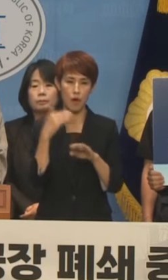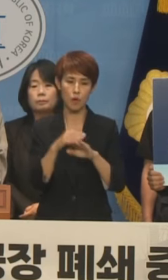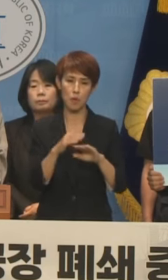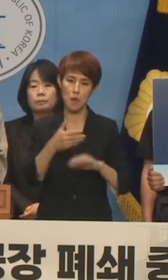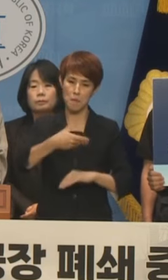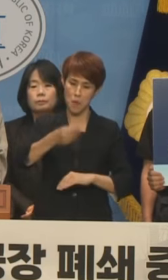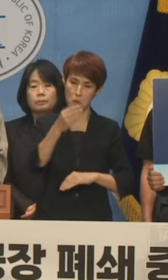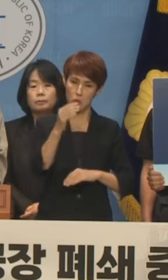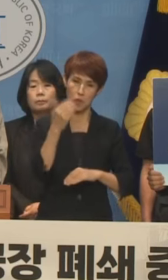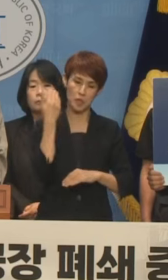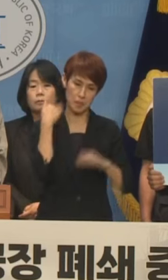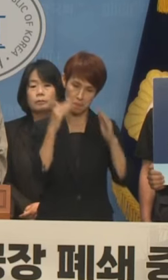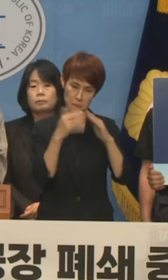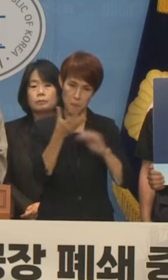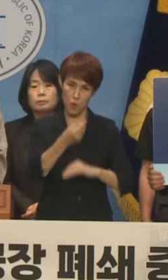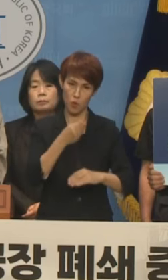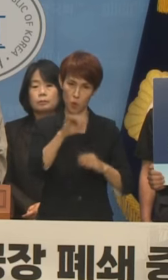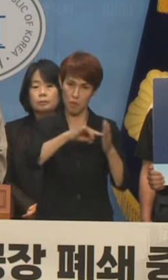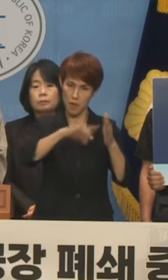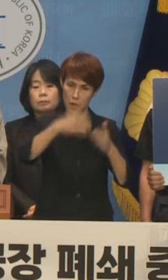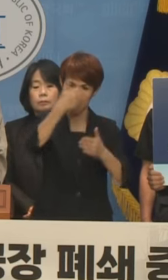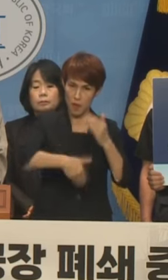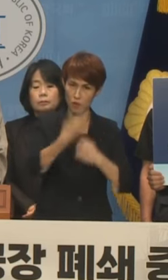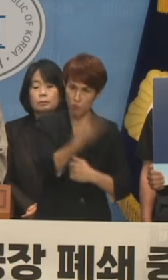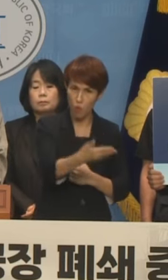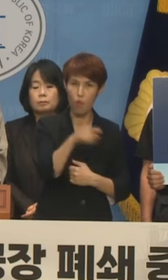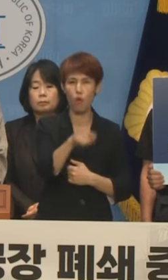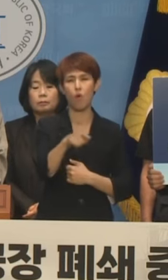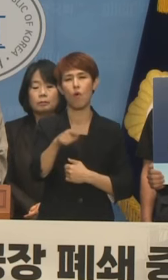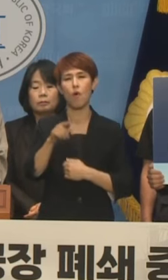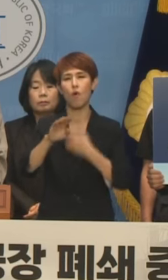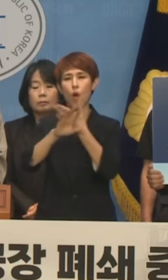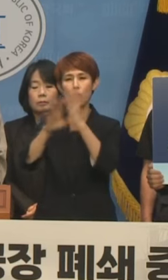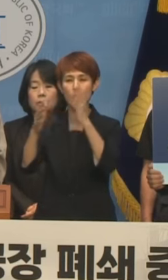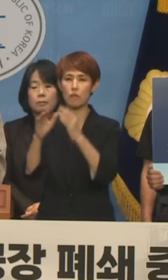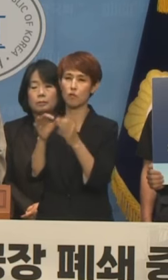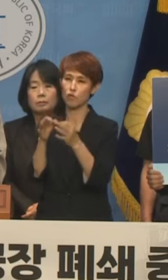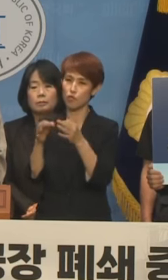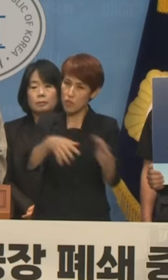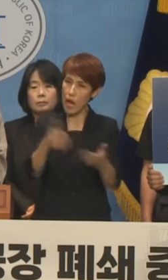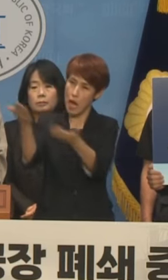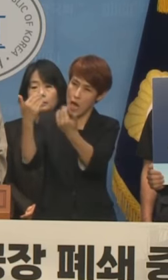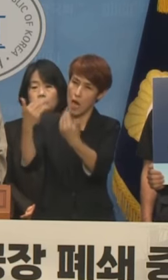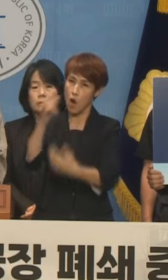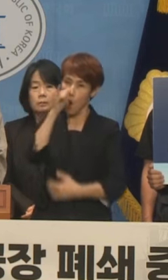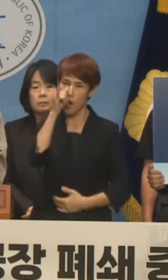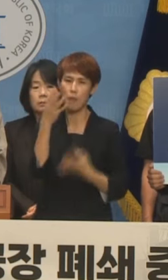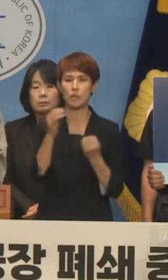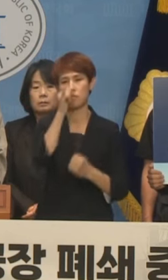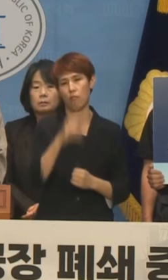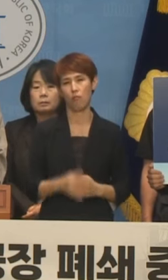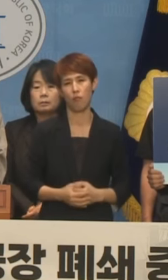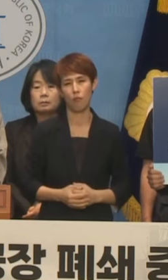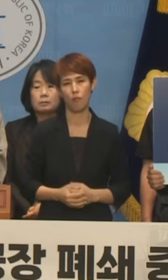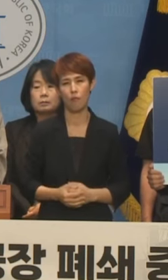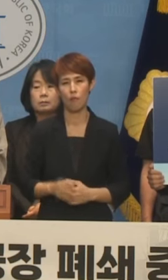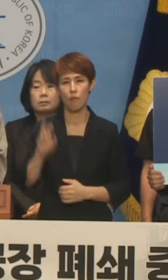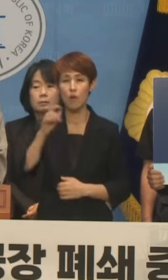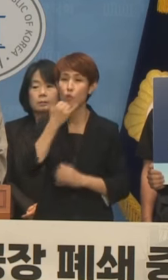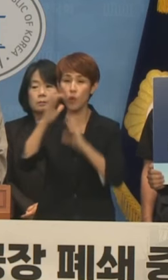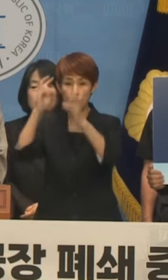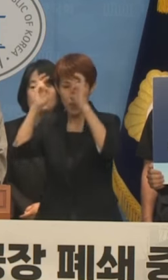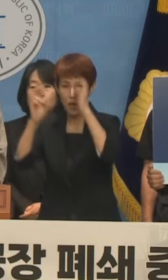지원 혜택으로 지방정부의 외국인 투자기업 유치 경쟁이 치열한 상황이다. 이미 우리는 말레베어뿐만 아니라